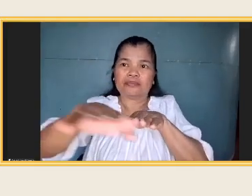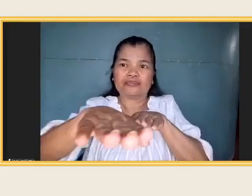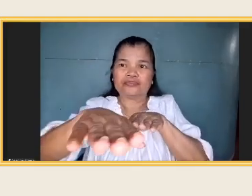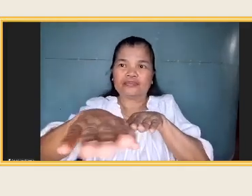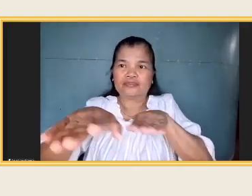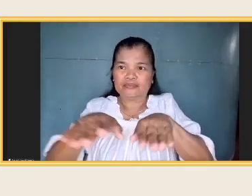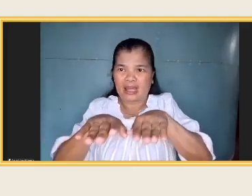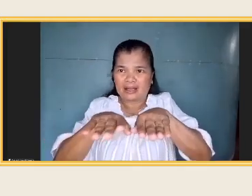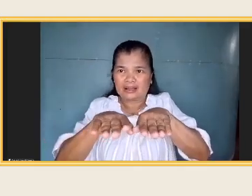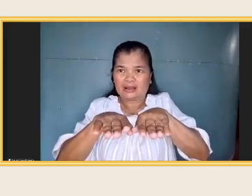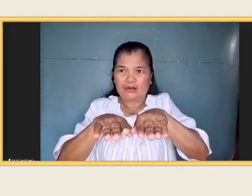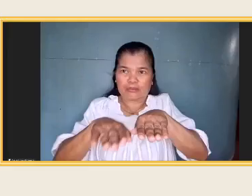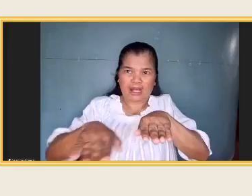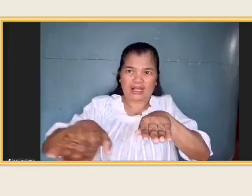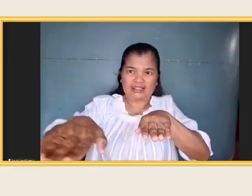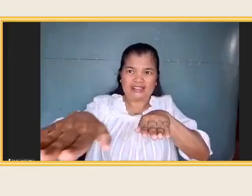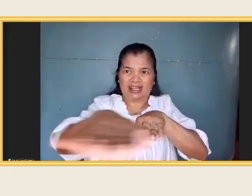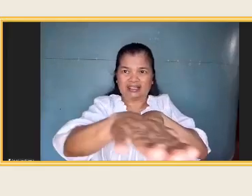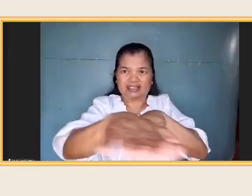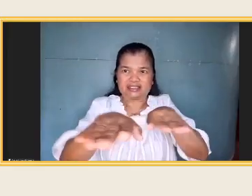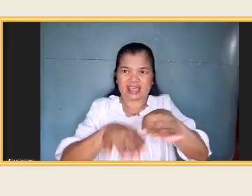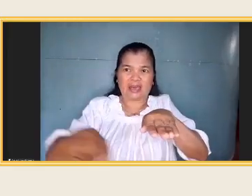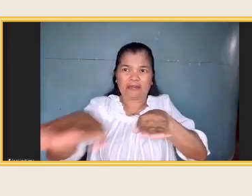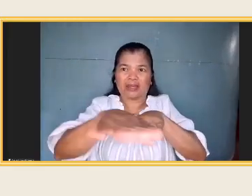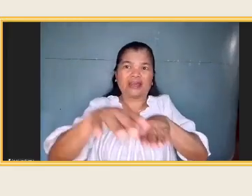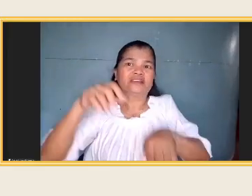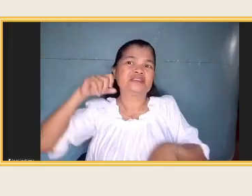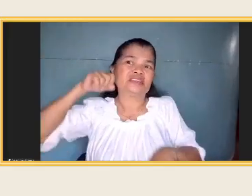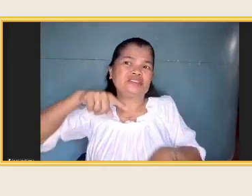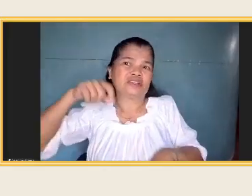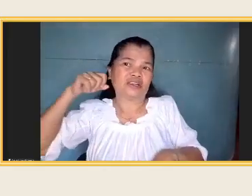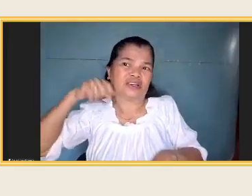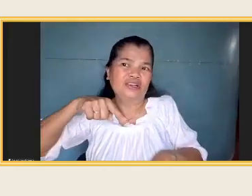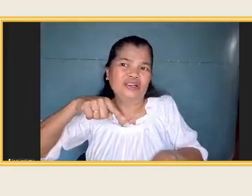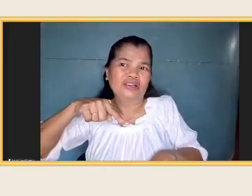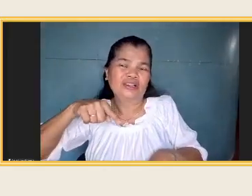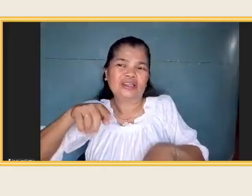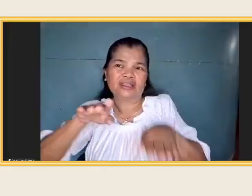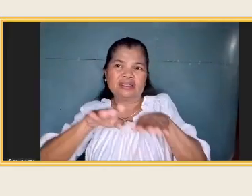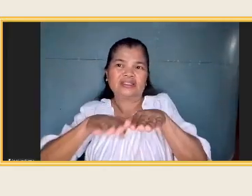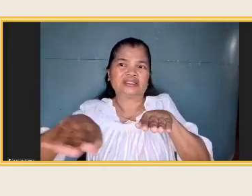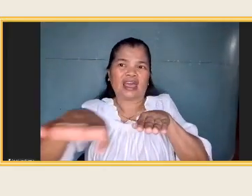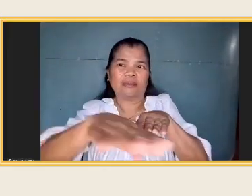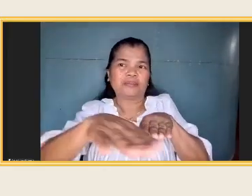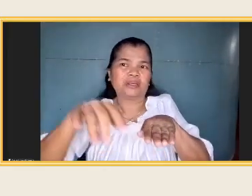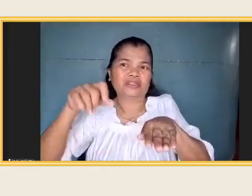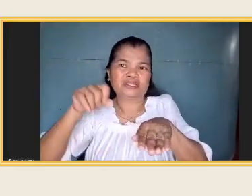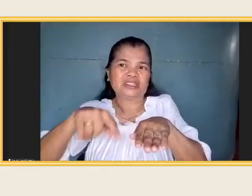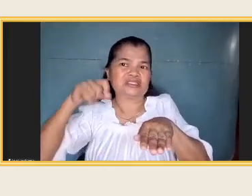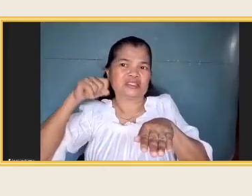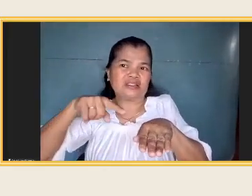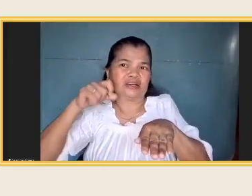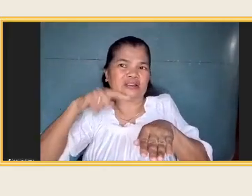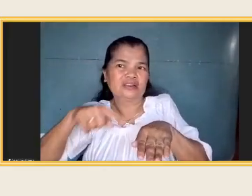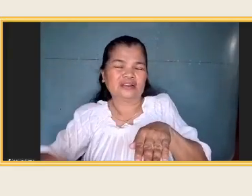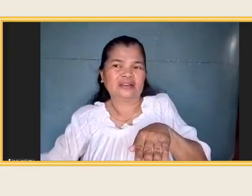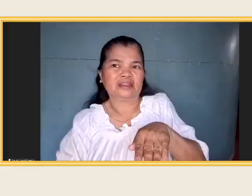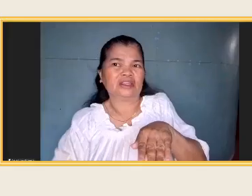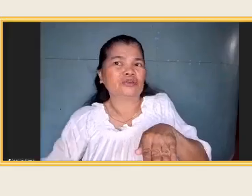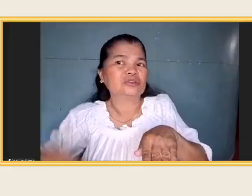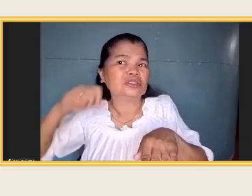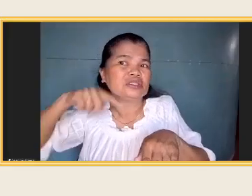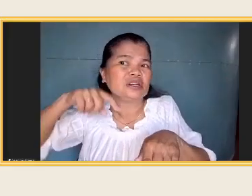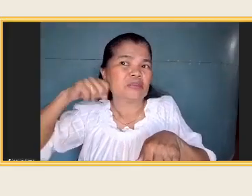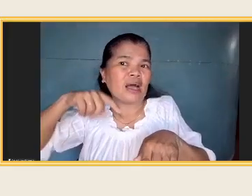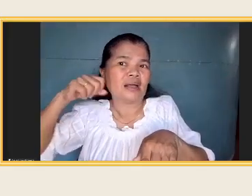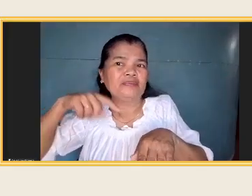Step, parang lumakad siya. Step, sister. Step, sister.